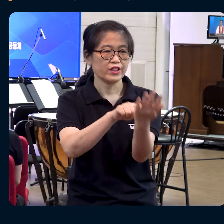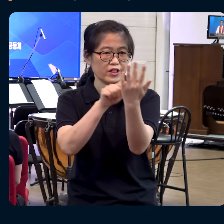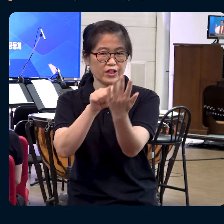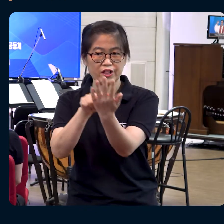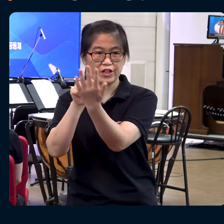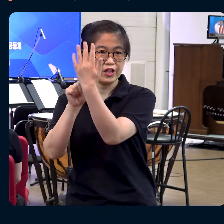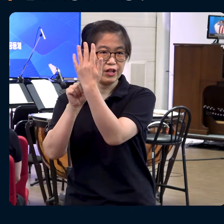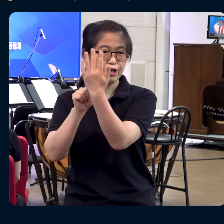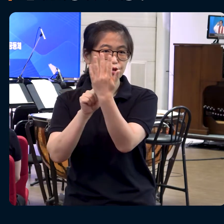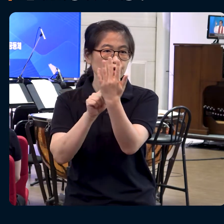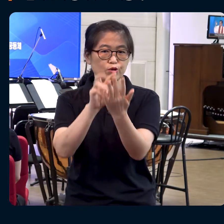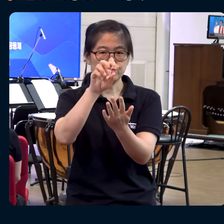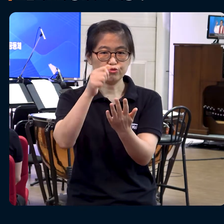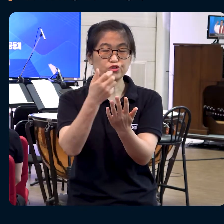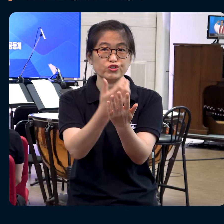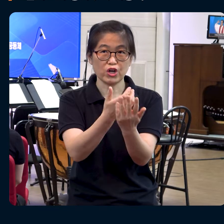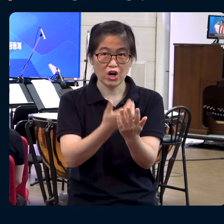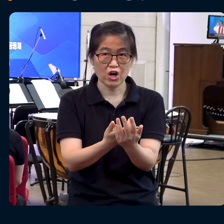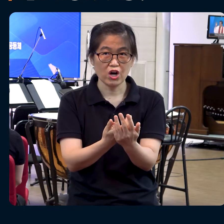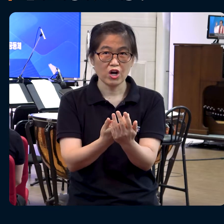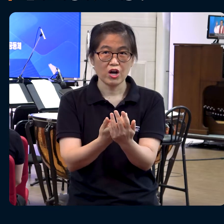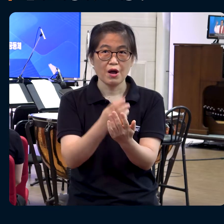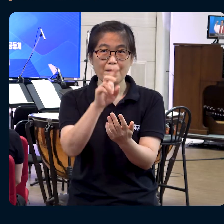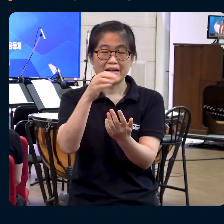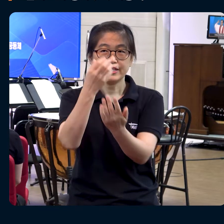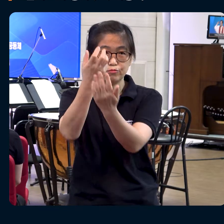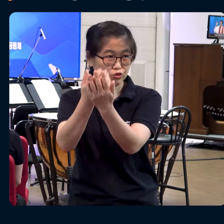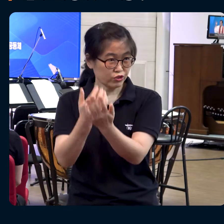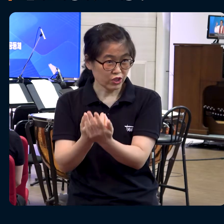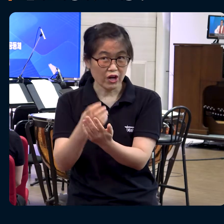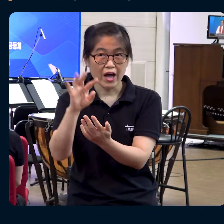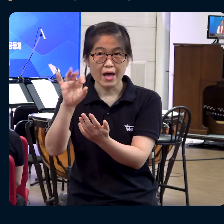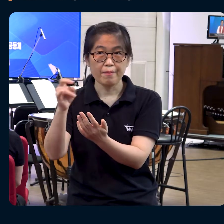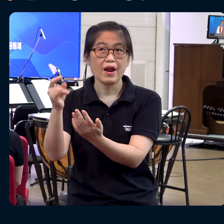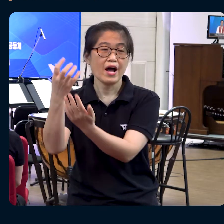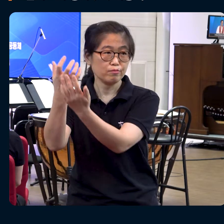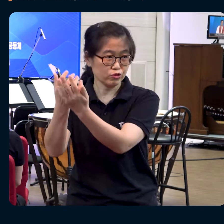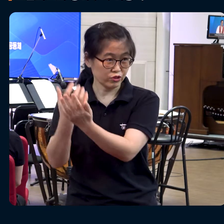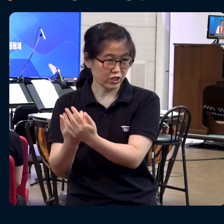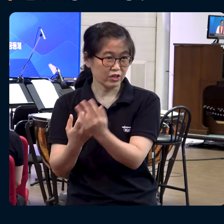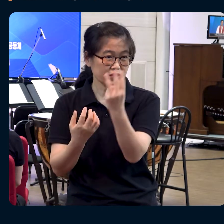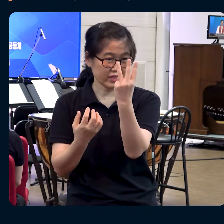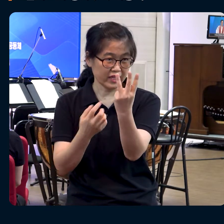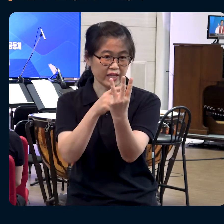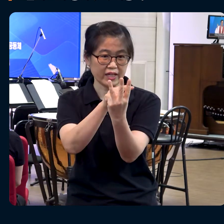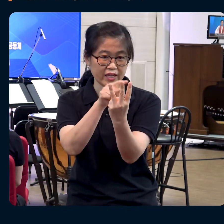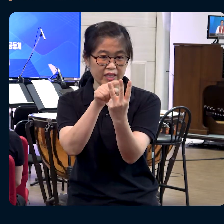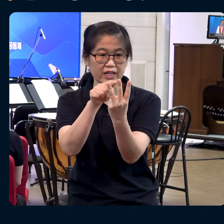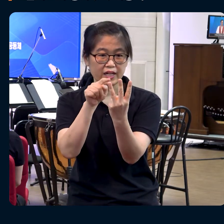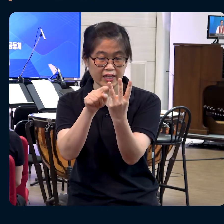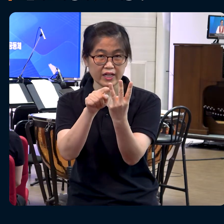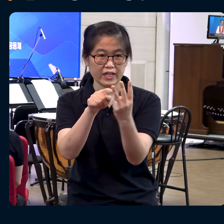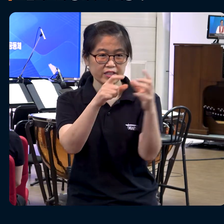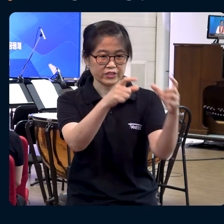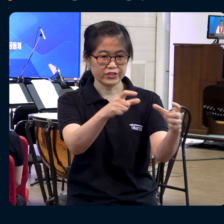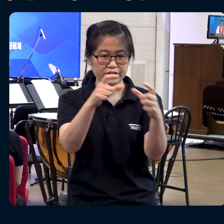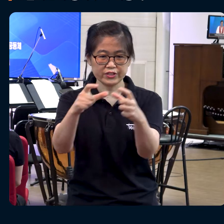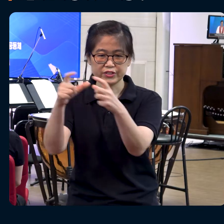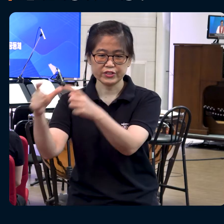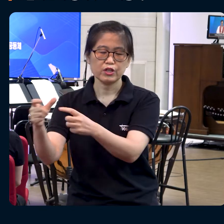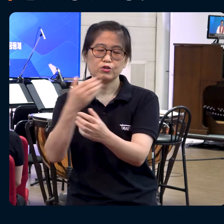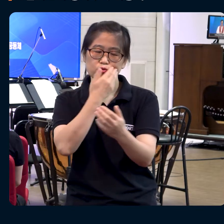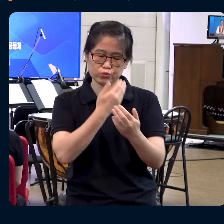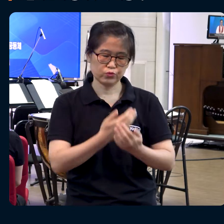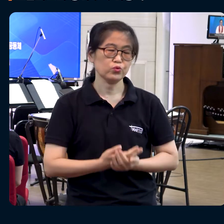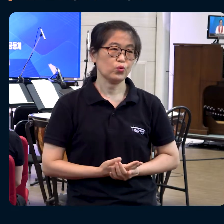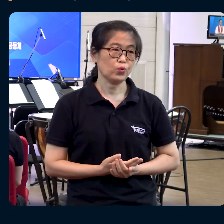유명한 토판 문서가 나온 거예요. 그래서 누지 문서, 마리 문서, 에불라 문서 이렇게 말하기도 합니다. 이 세 군데가